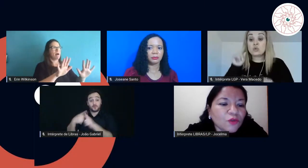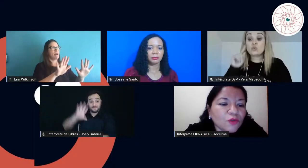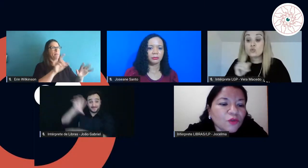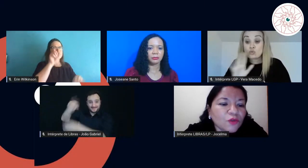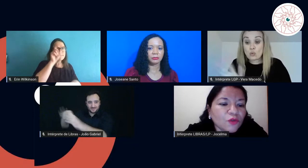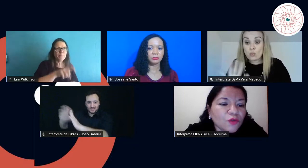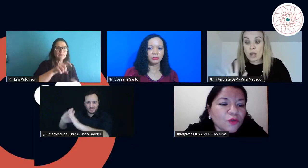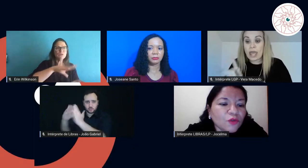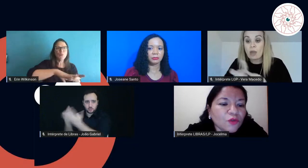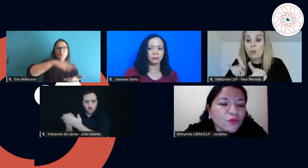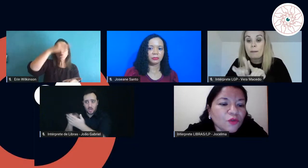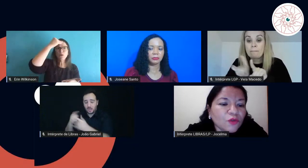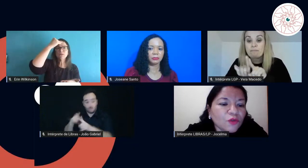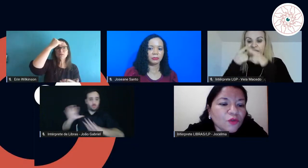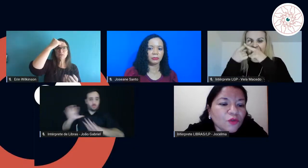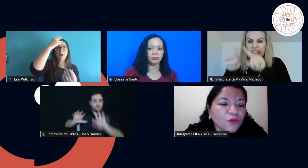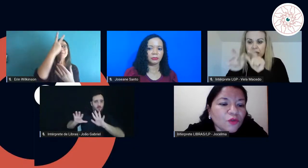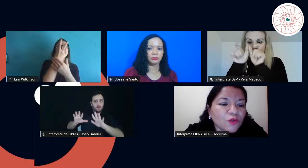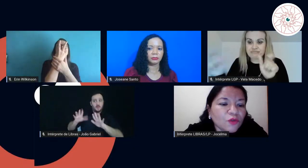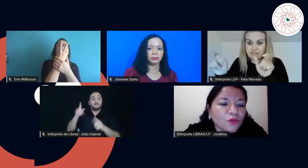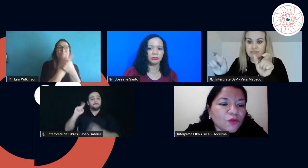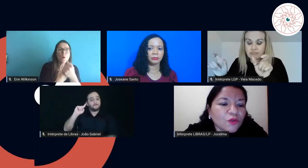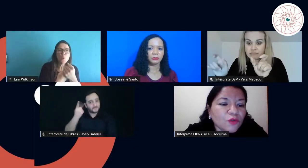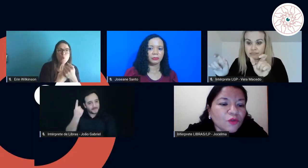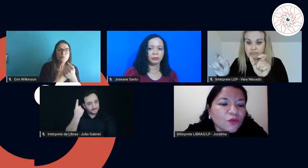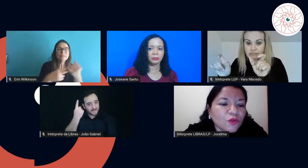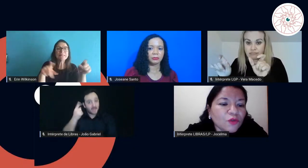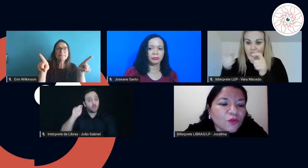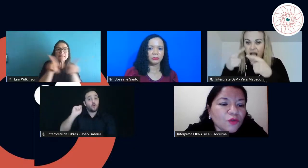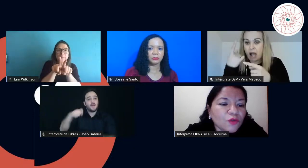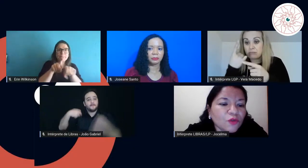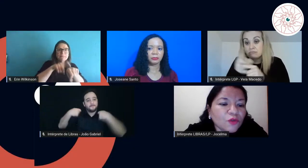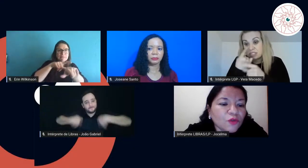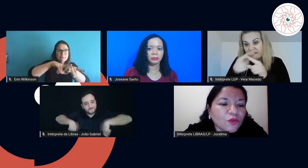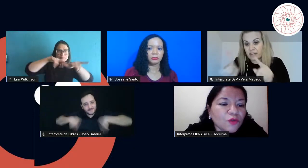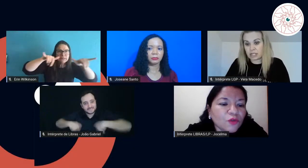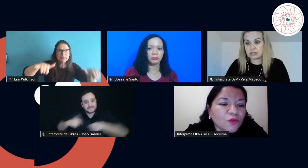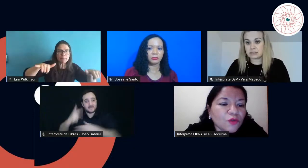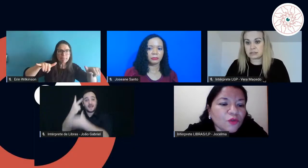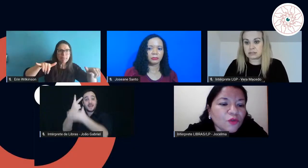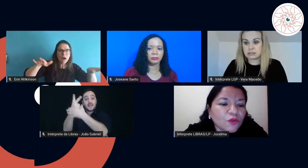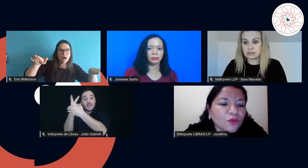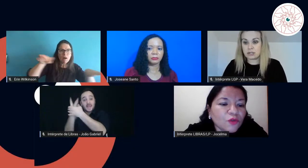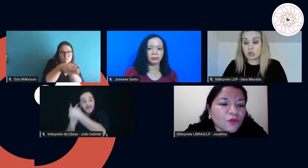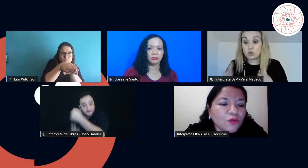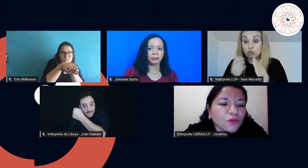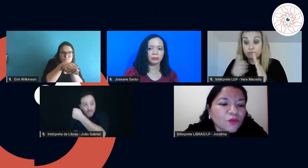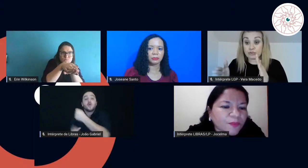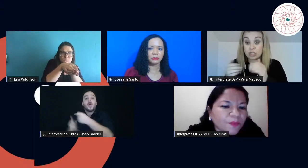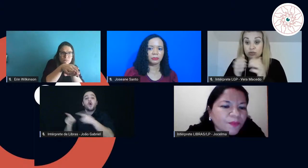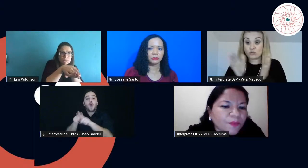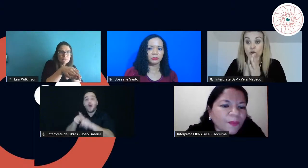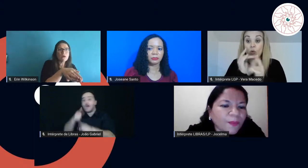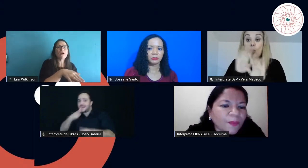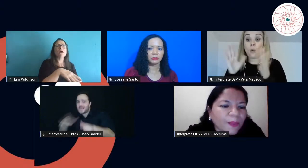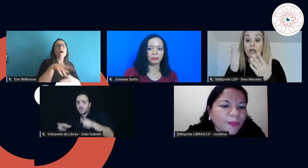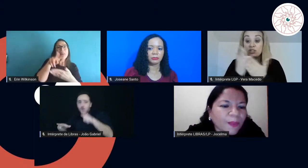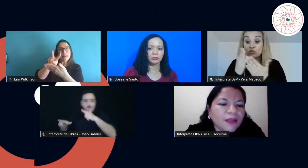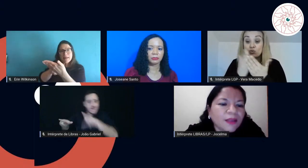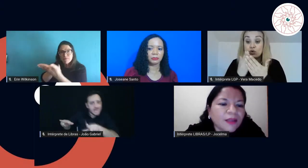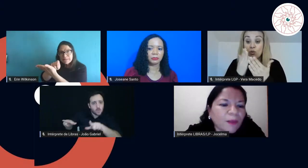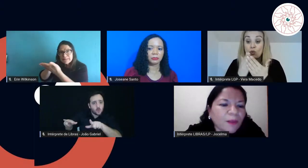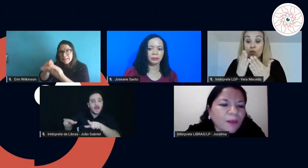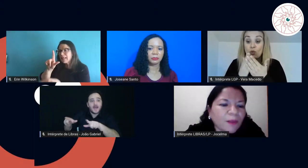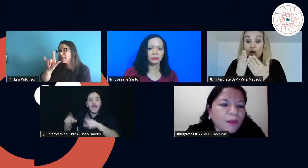uma questão, tem um diferencial, né? Eh, tem algo diferente nesse processo, porque quando eles estudam, eles